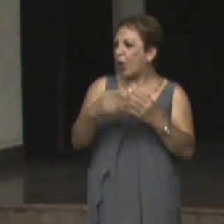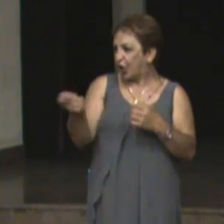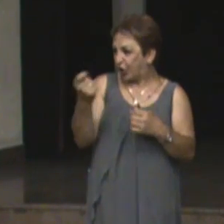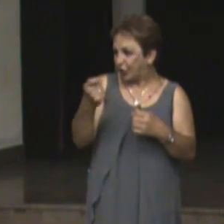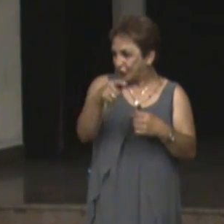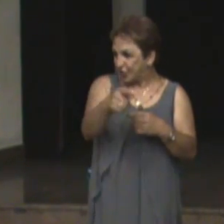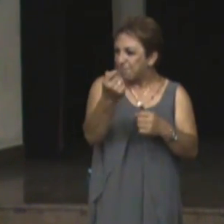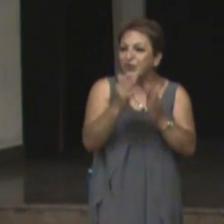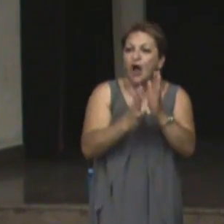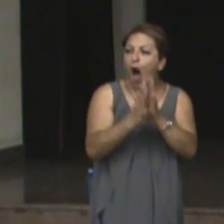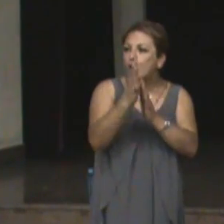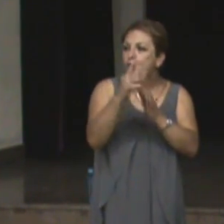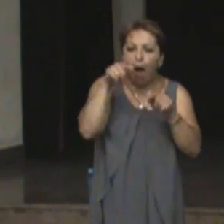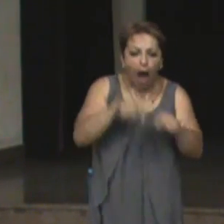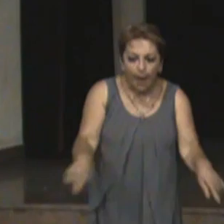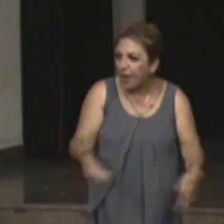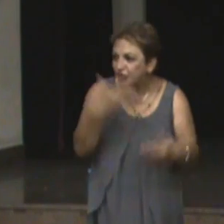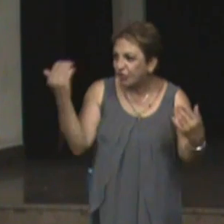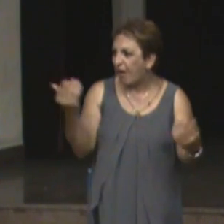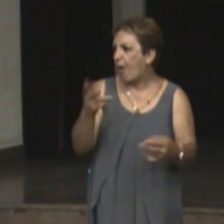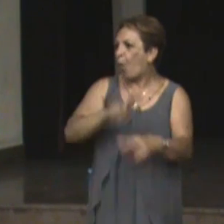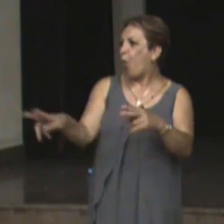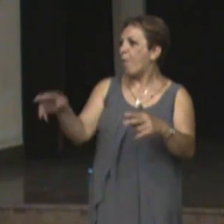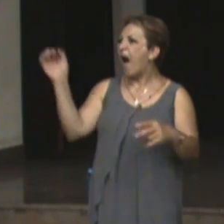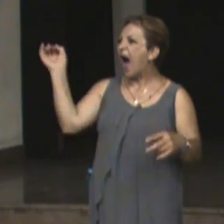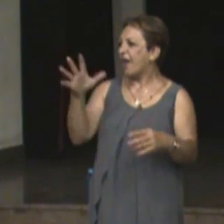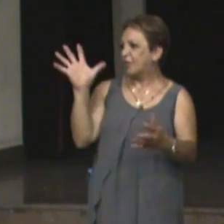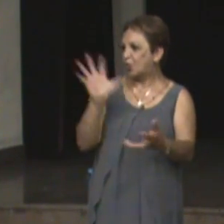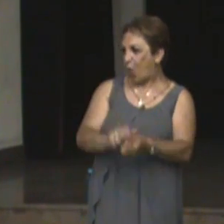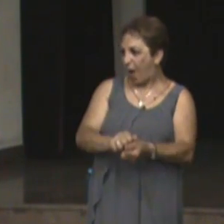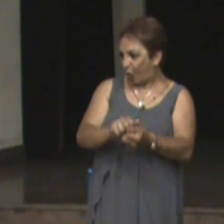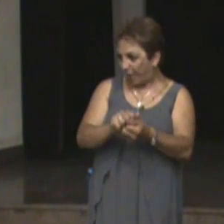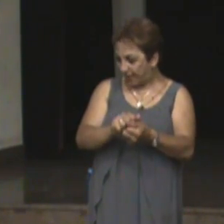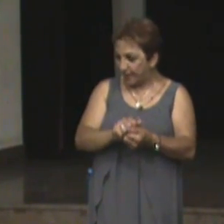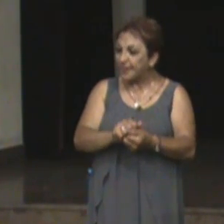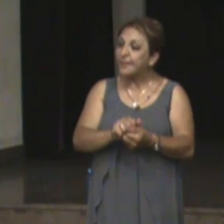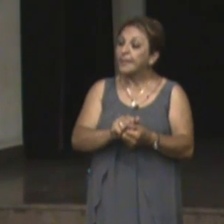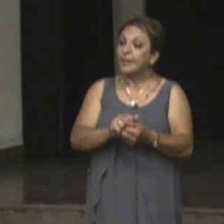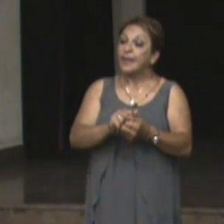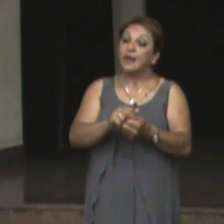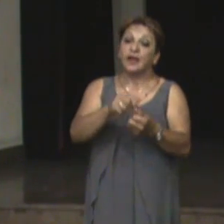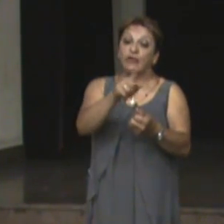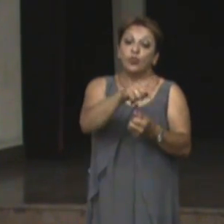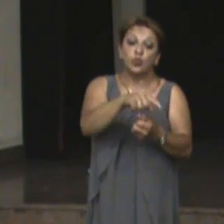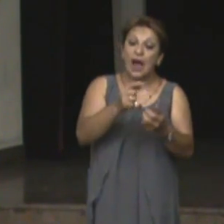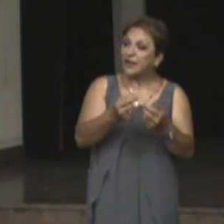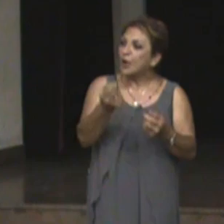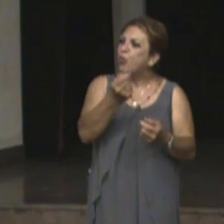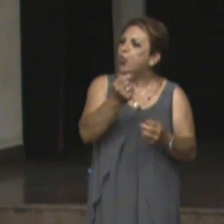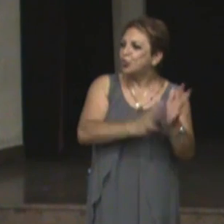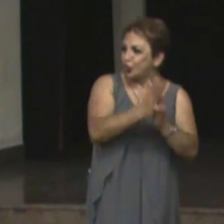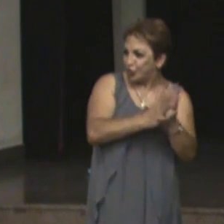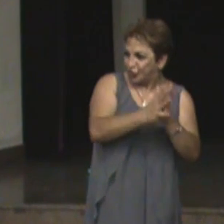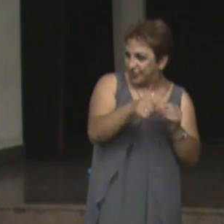մի փոքր աճում է, բայց քանի որ արմատները խորը չեն և արևից չորանում է միանգամից, և մյուս հատիկը, որ ընկնում է քշերի